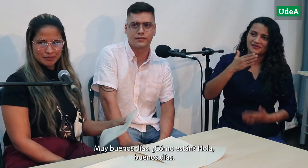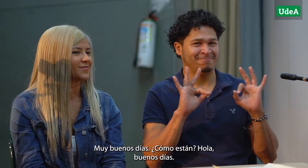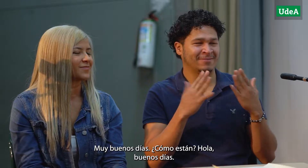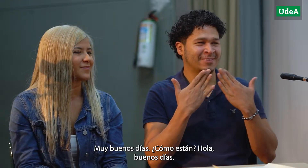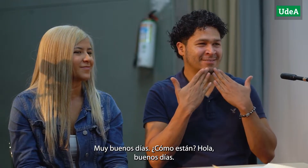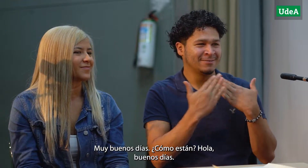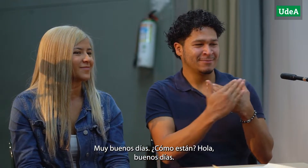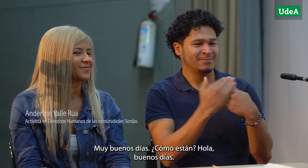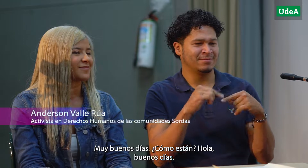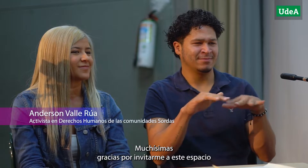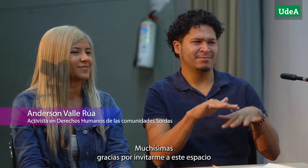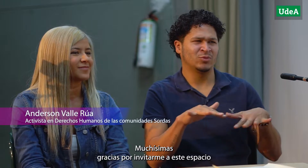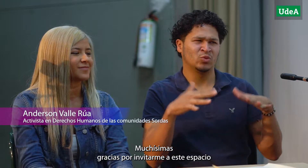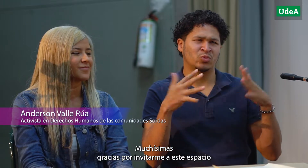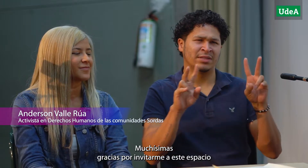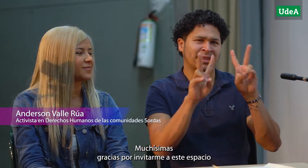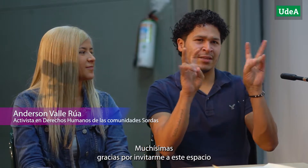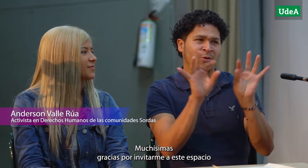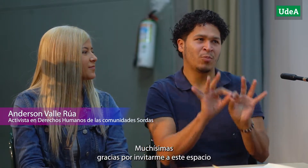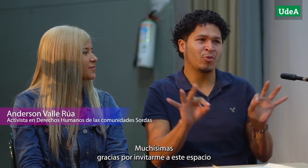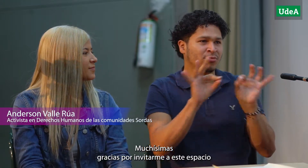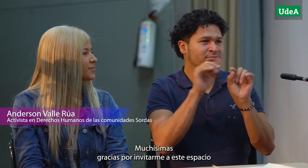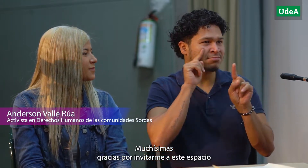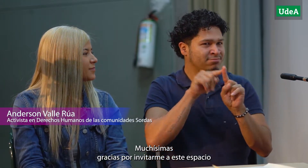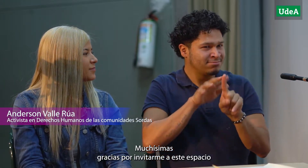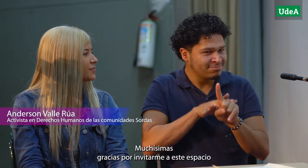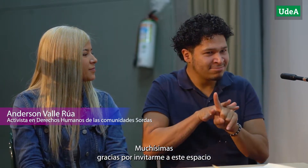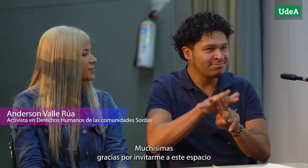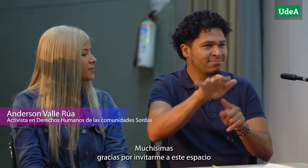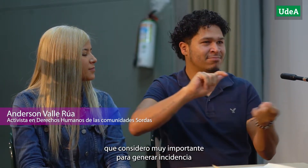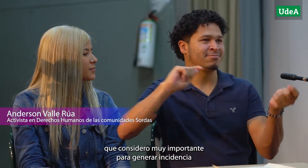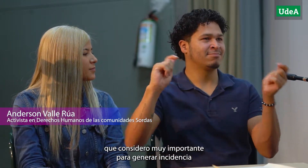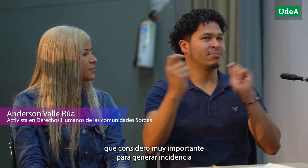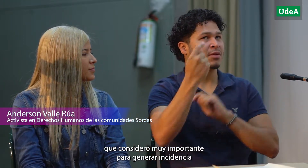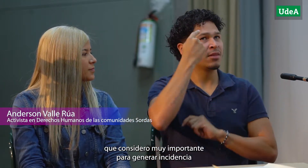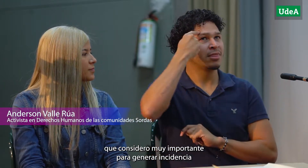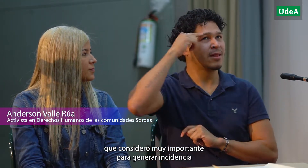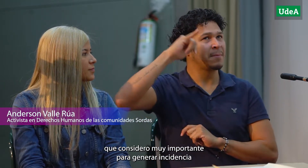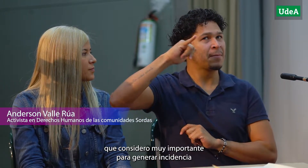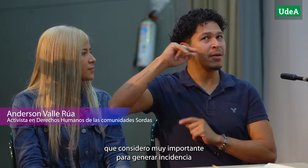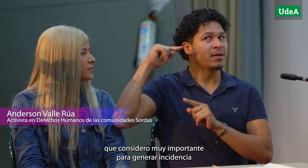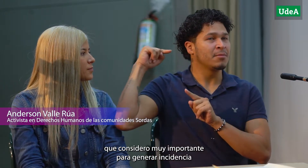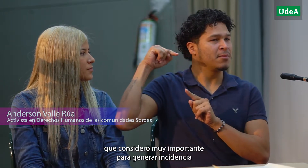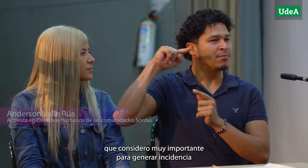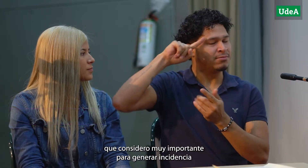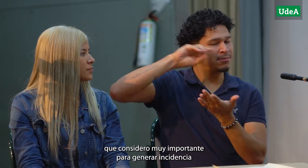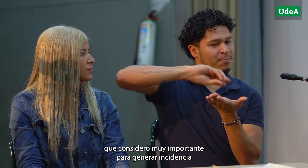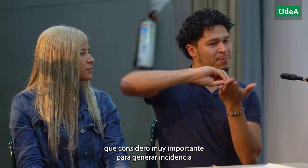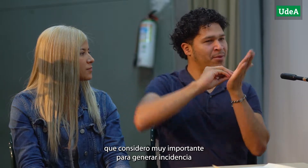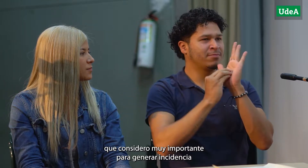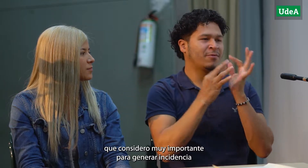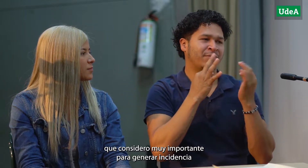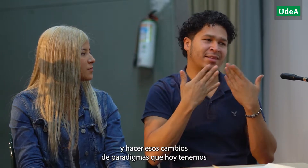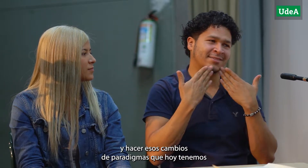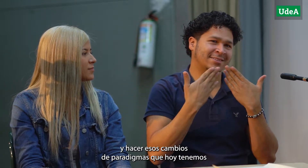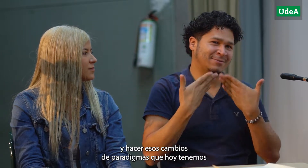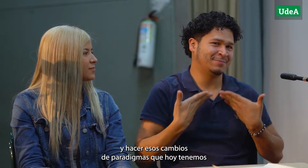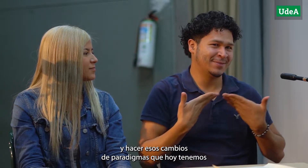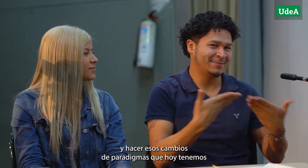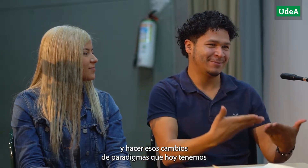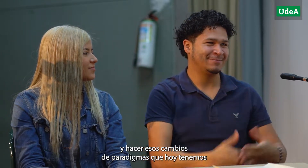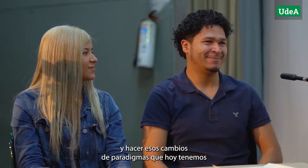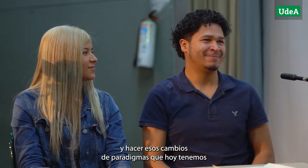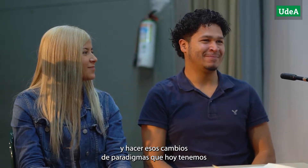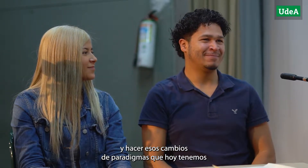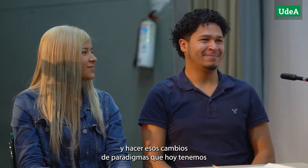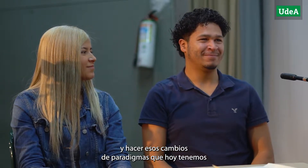están? Hola, buenos días. Muchísimas gracias por invitarme a este espacio que considero muy importante para generar incidencia y hacer esos